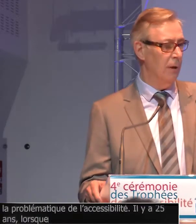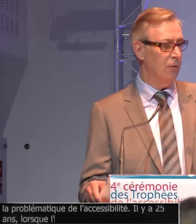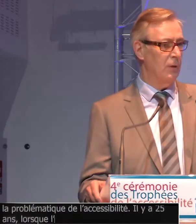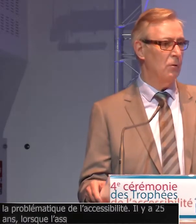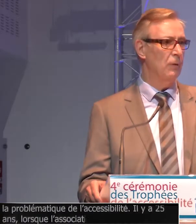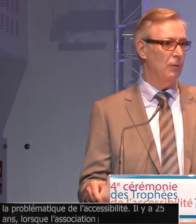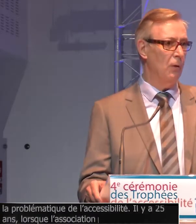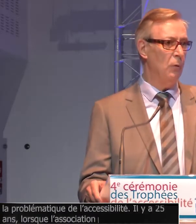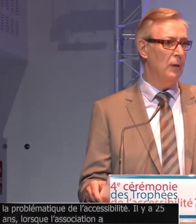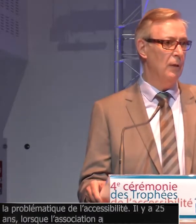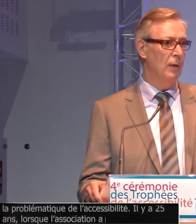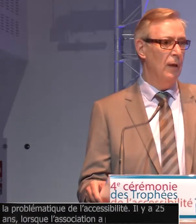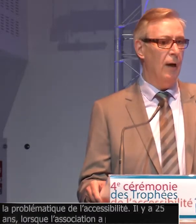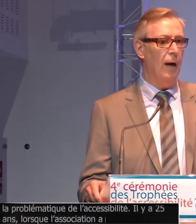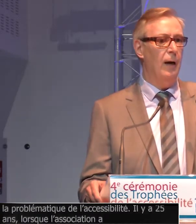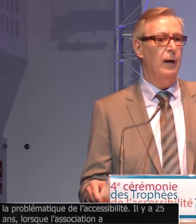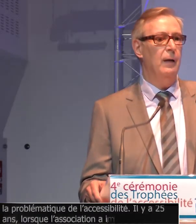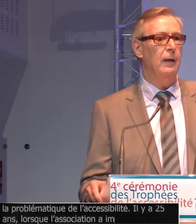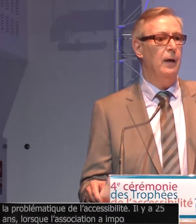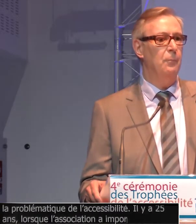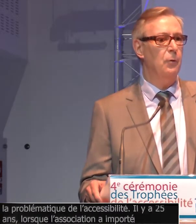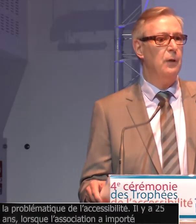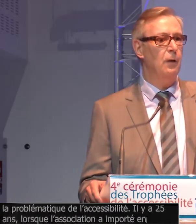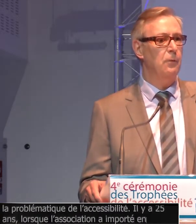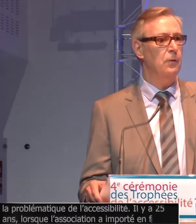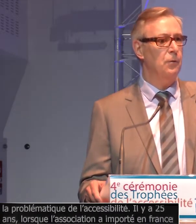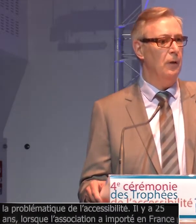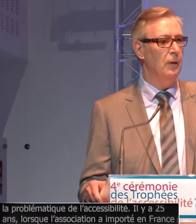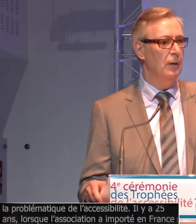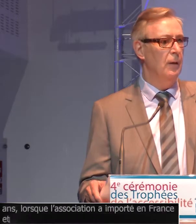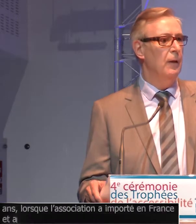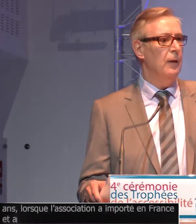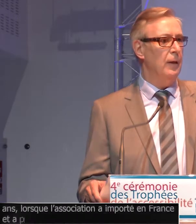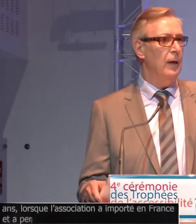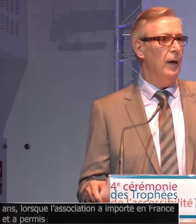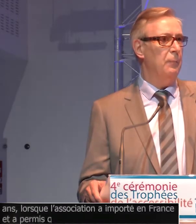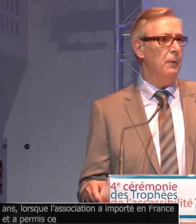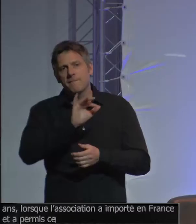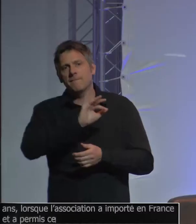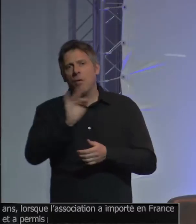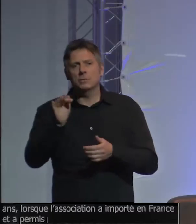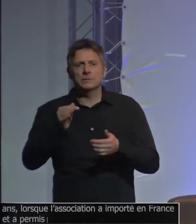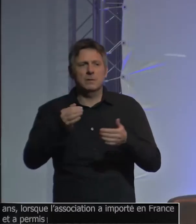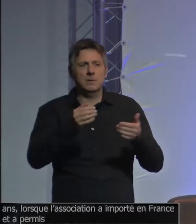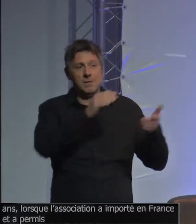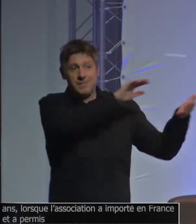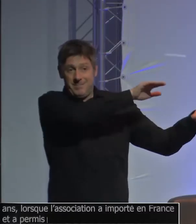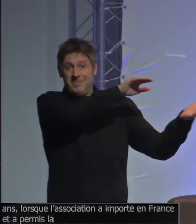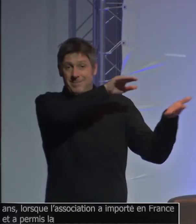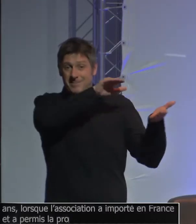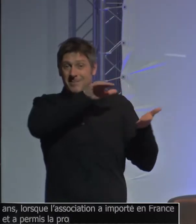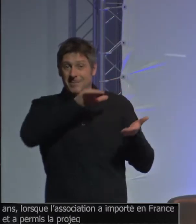lorsque l'association Valentin OI a importé en France et ce qui a